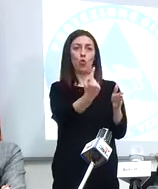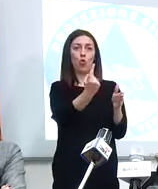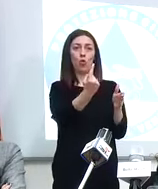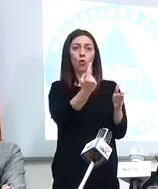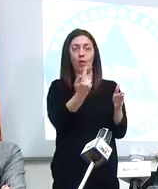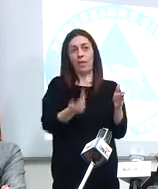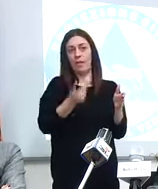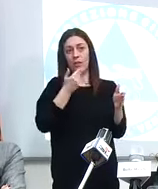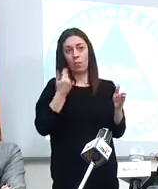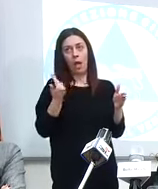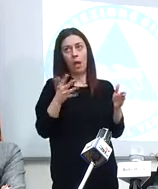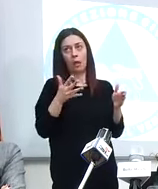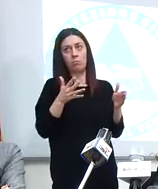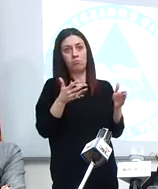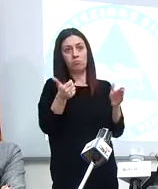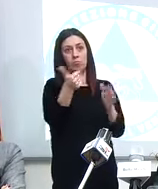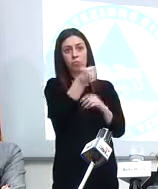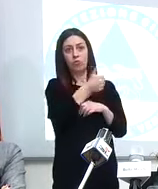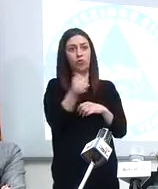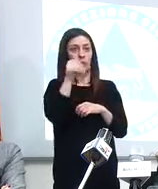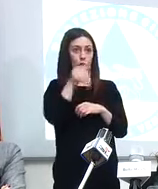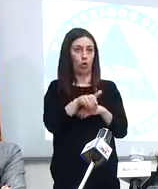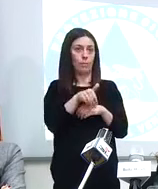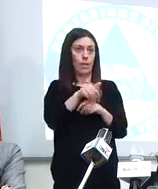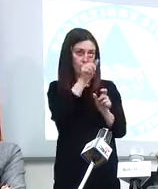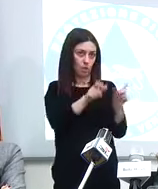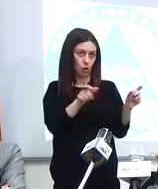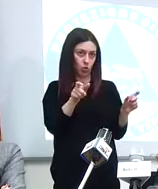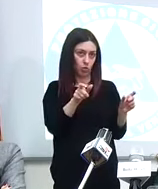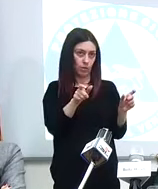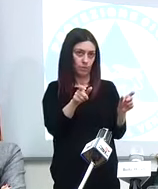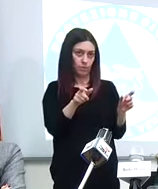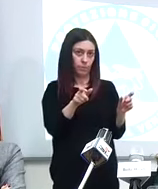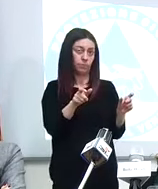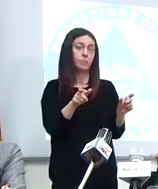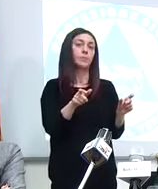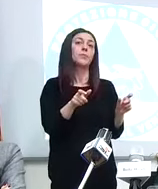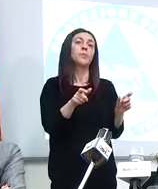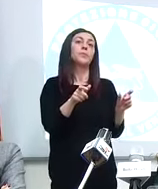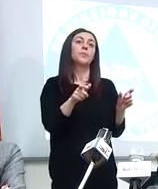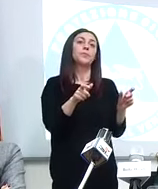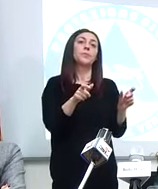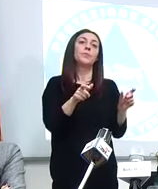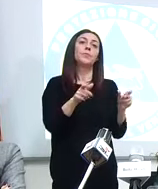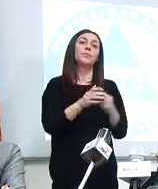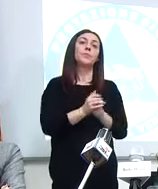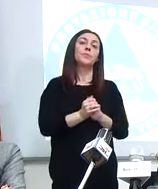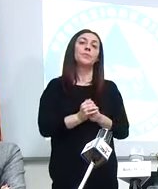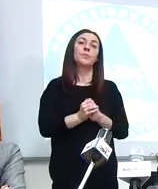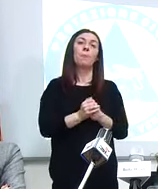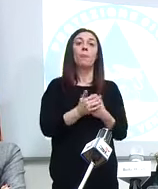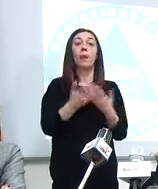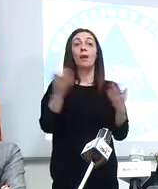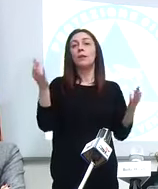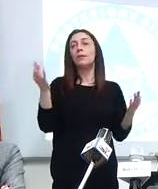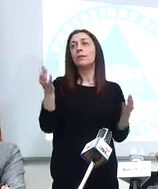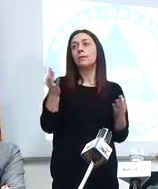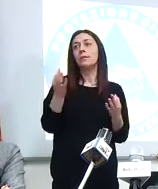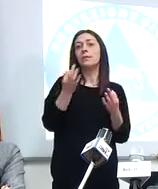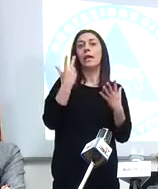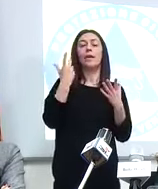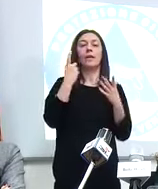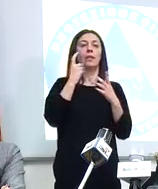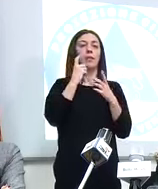mancano, che sono altri 100.000. E questo ci dà però la possibilità di avere, se le consegne saranno rispettate,